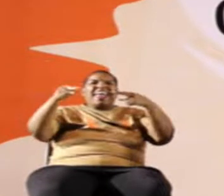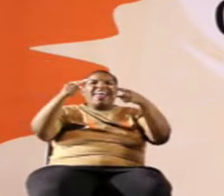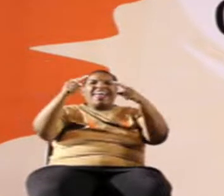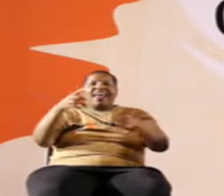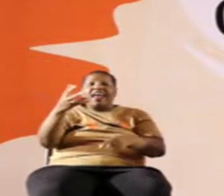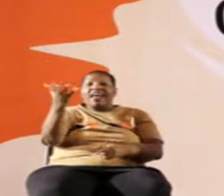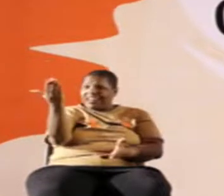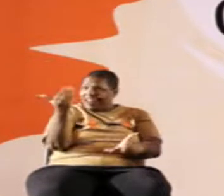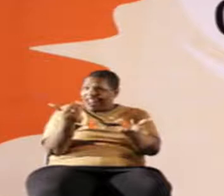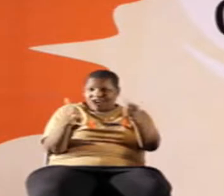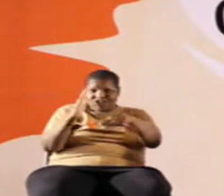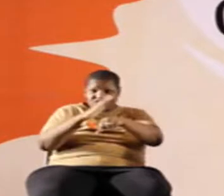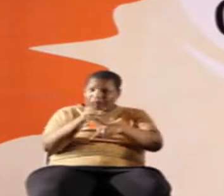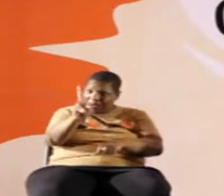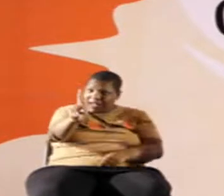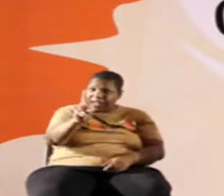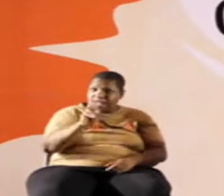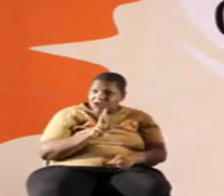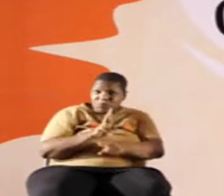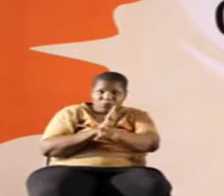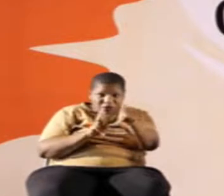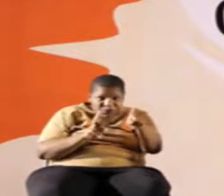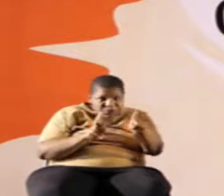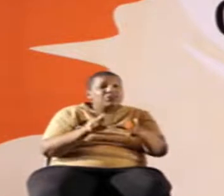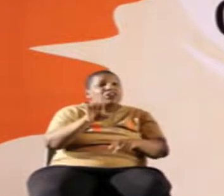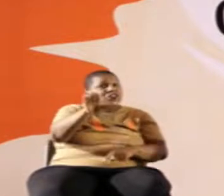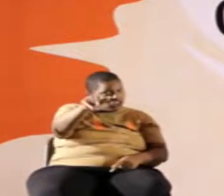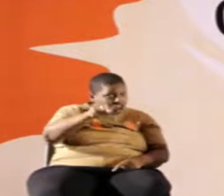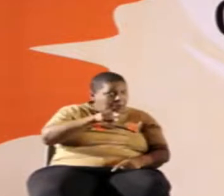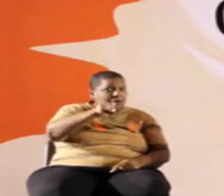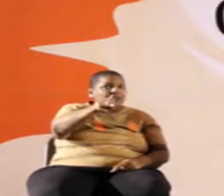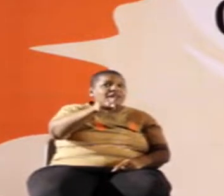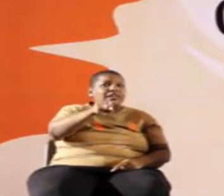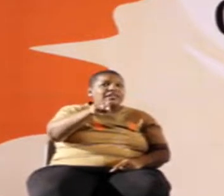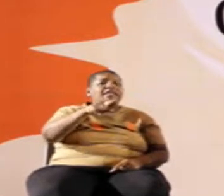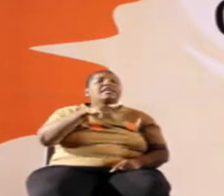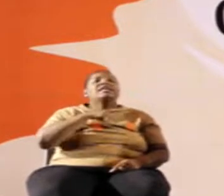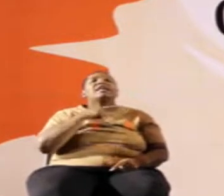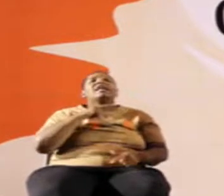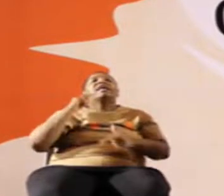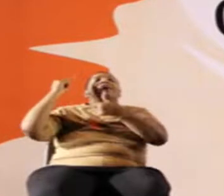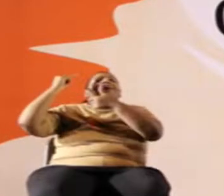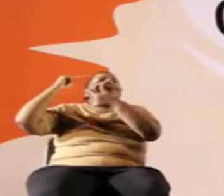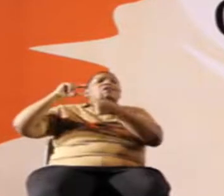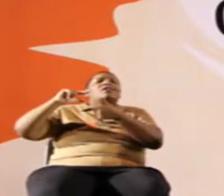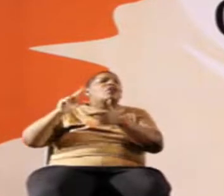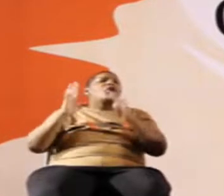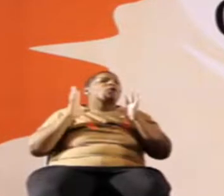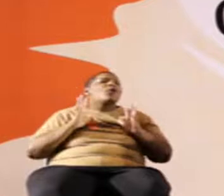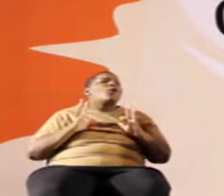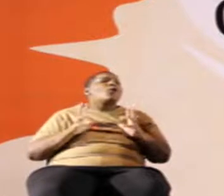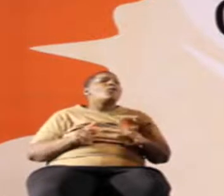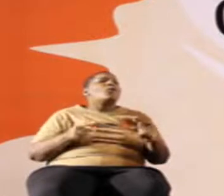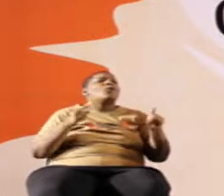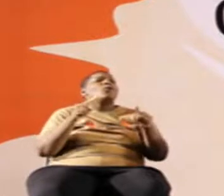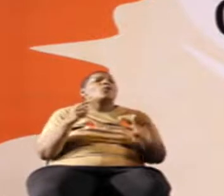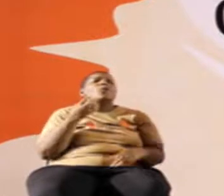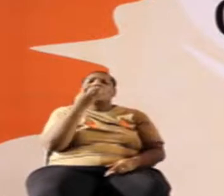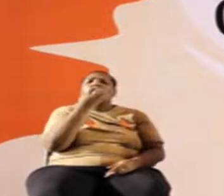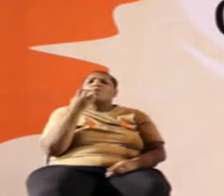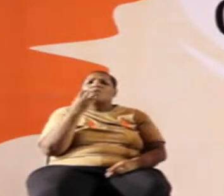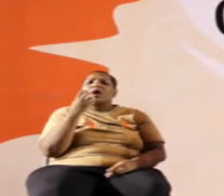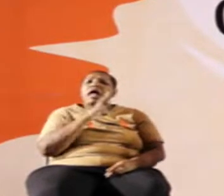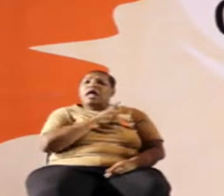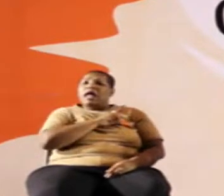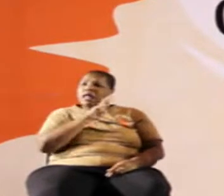ela chama para responder, ela chama você. Isso é a tradição mais pura do canto e da resposta, em que